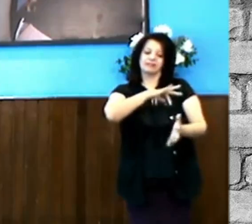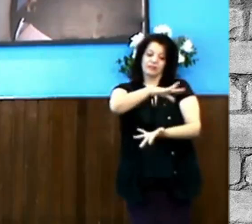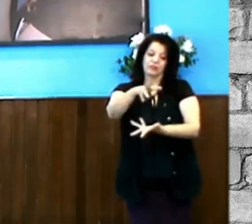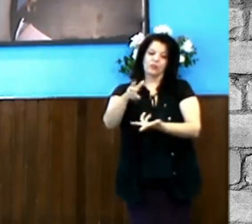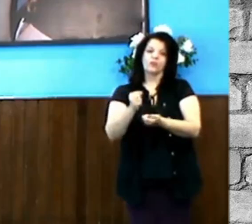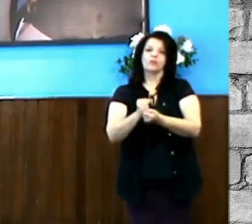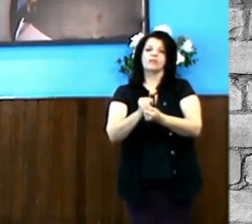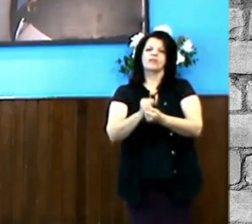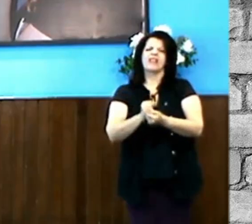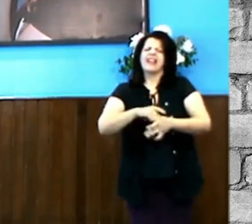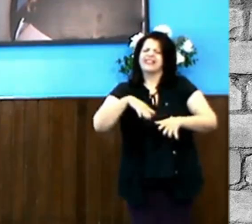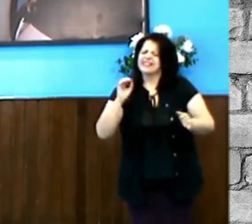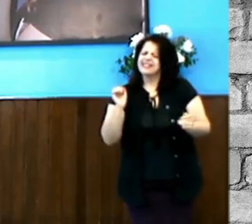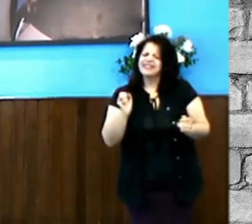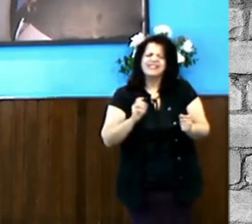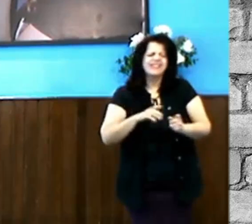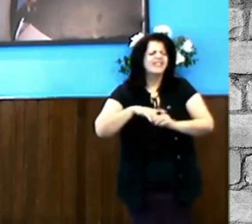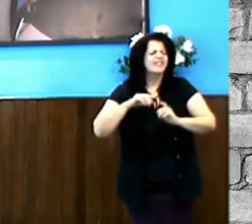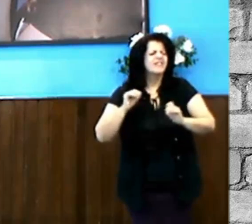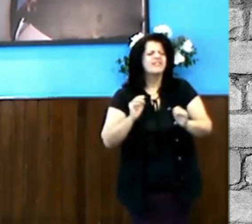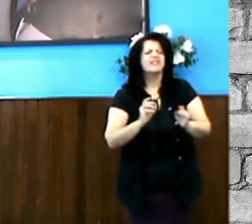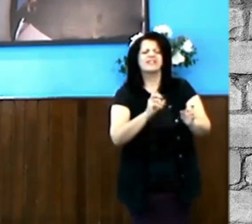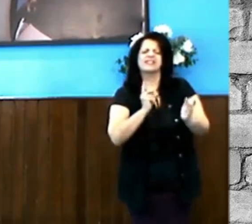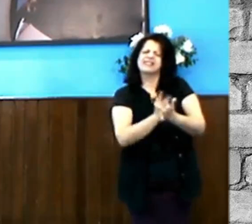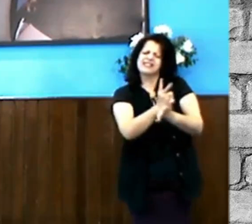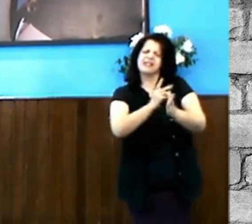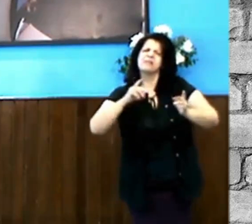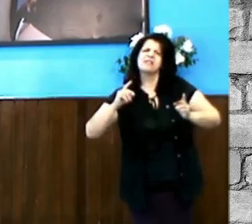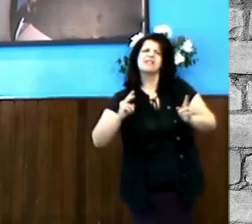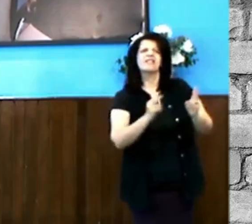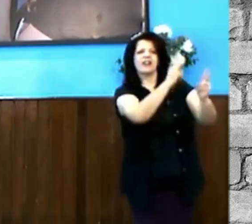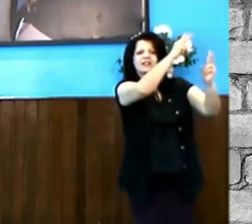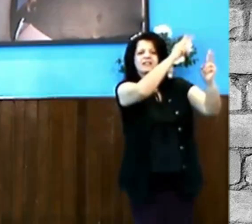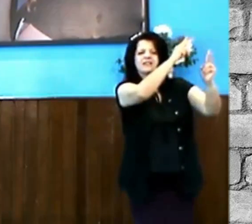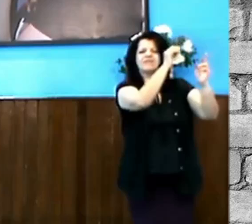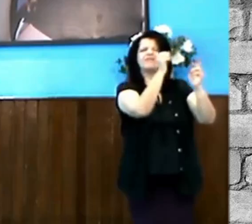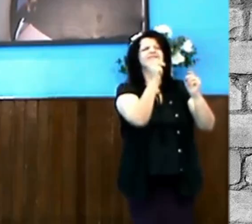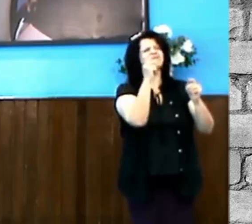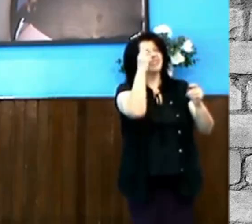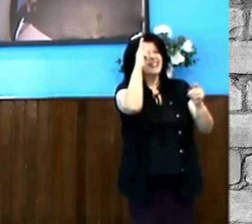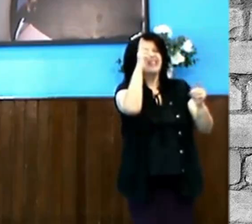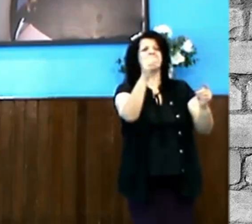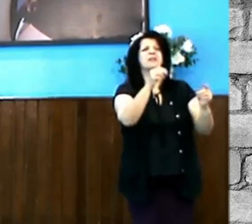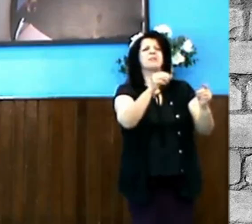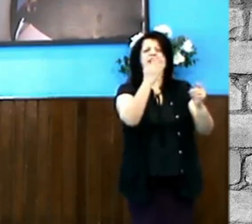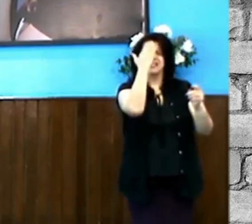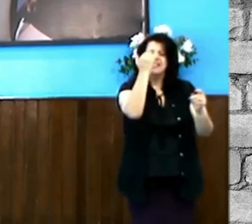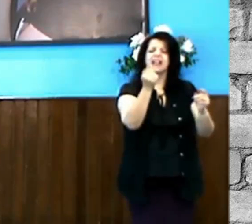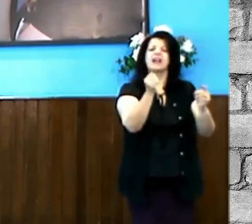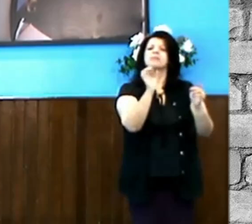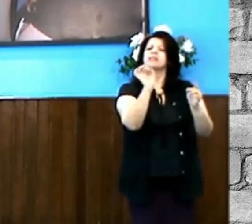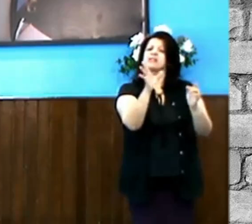forma fiel e desesperada ao quê? A obra salvadora de Jesus na cruz. É aquele que se apega às doutrinas